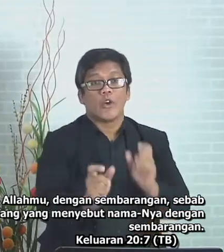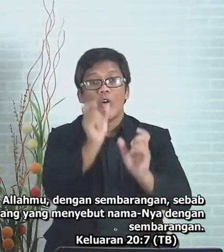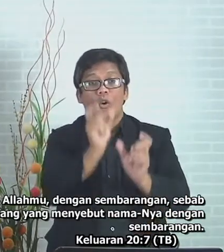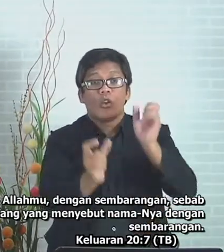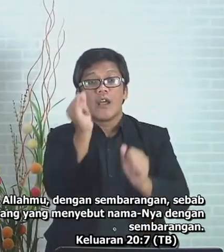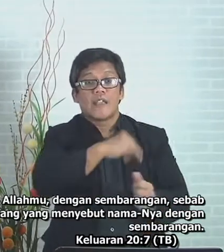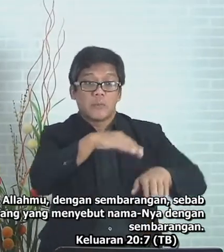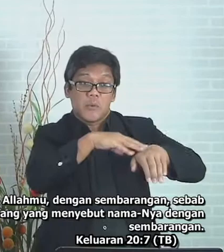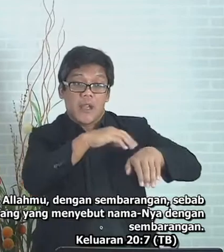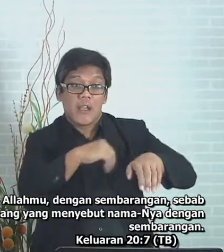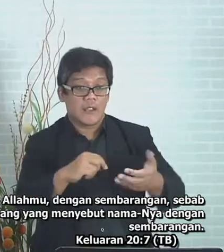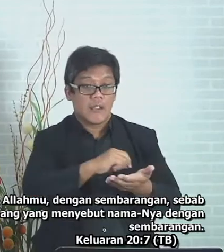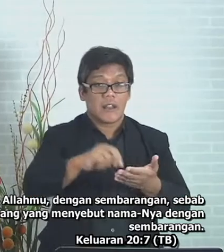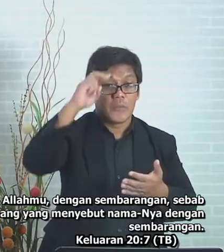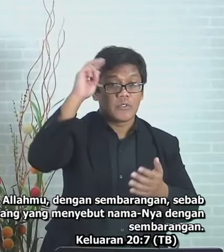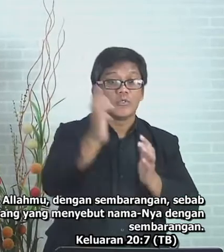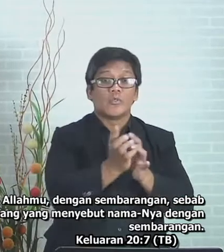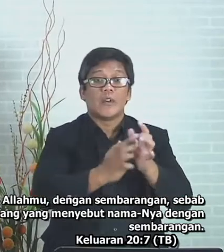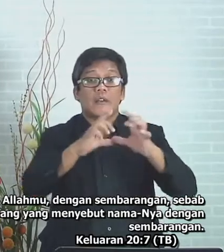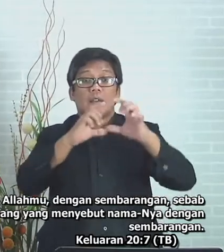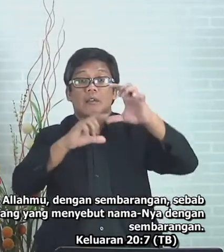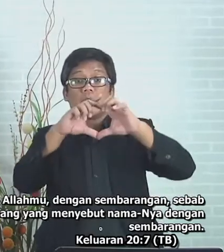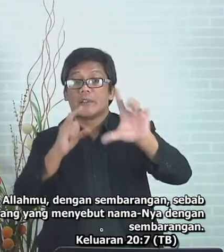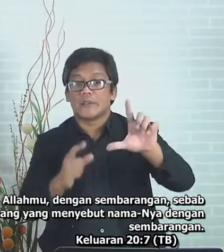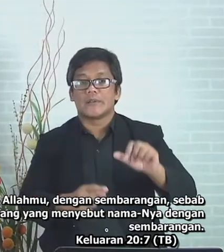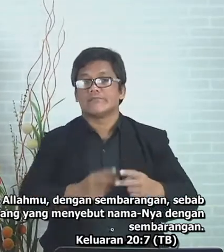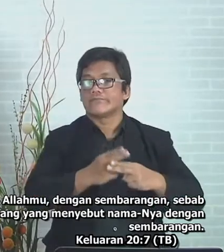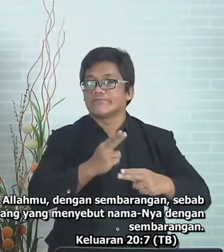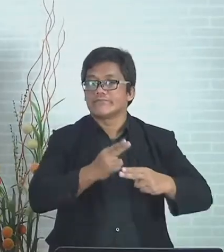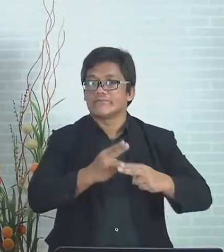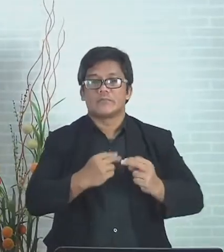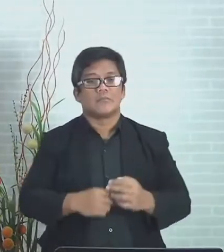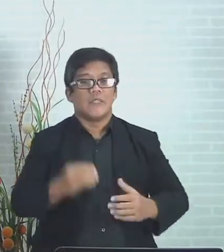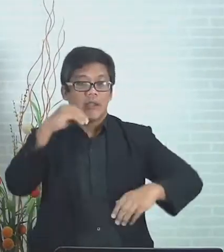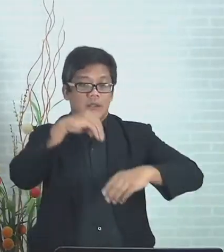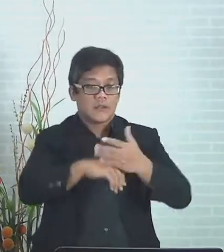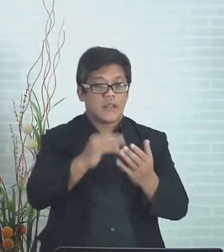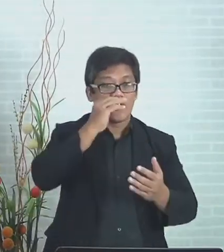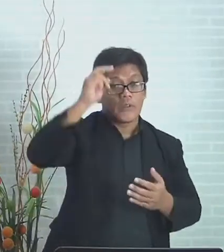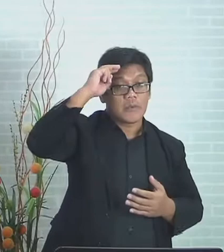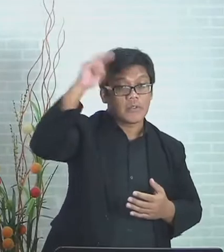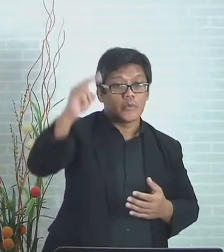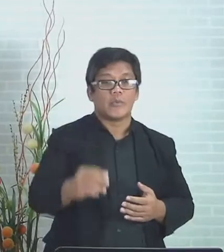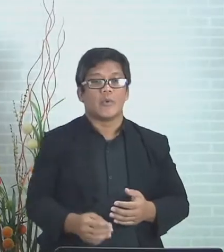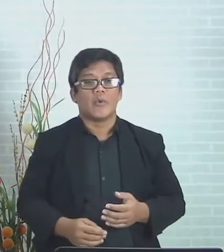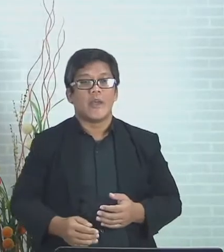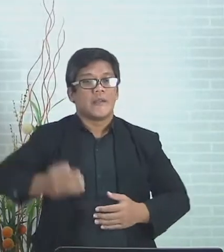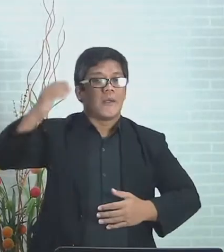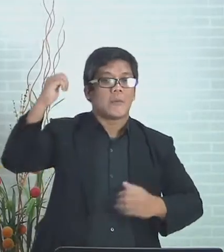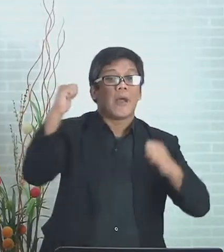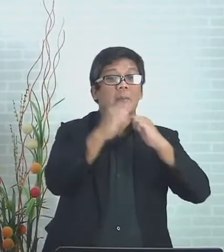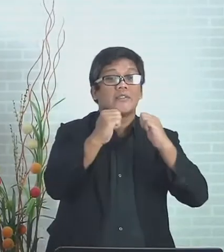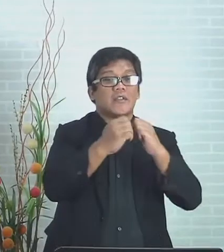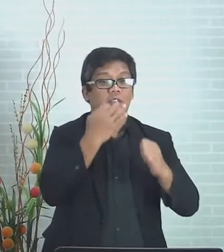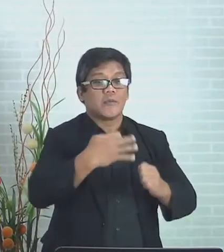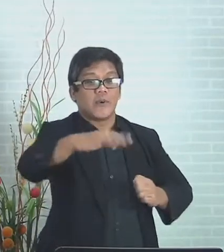menyebut namaNya dengan sembarangan bapak punya kekasih dalam Tuhan didalam Firman tua dalam perjanjian baru dia